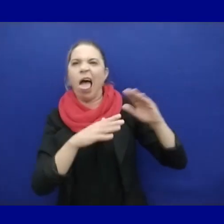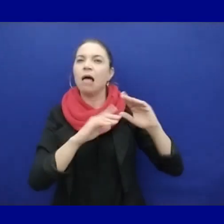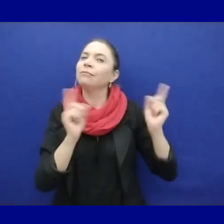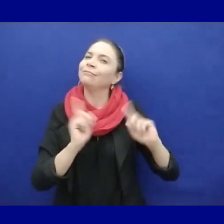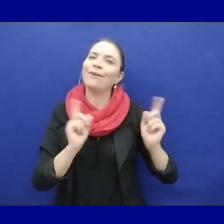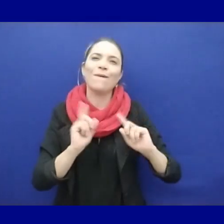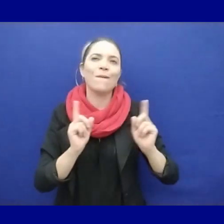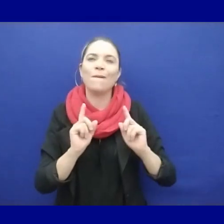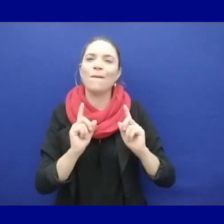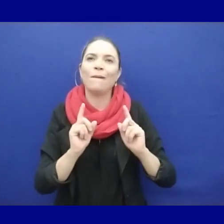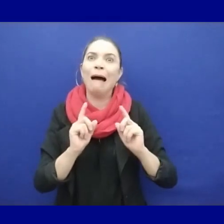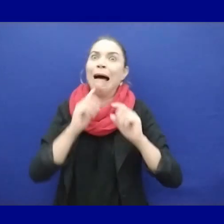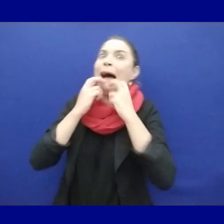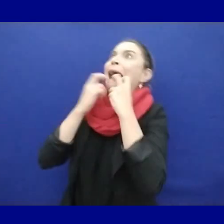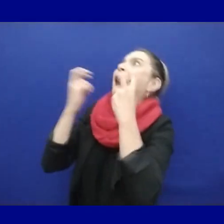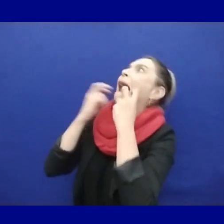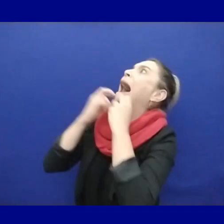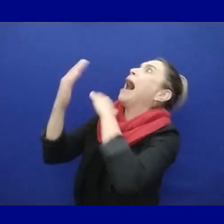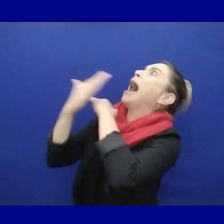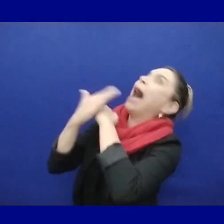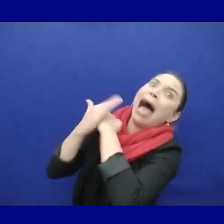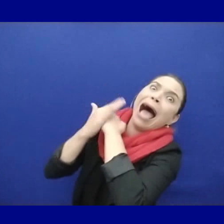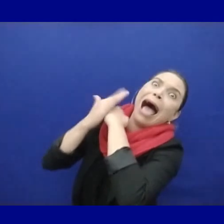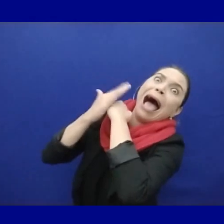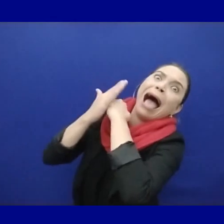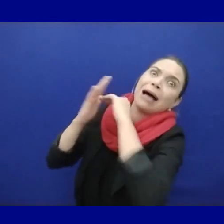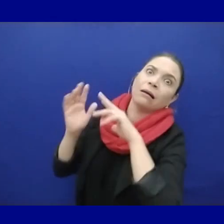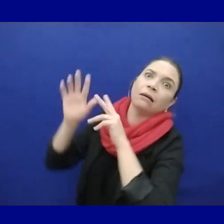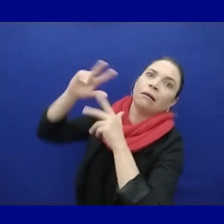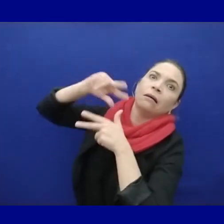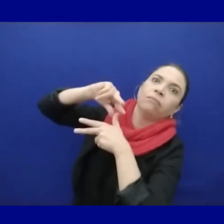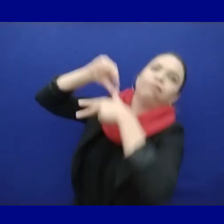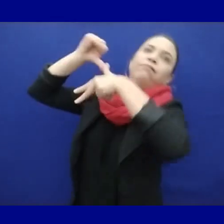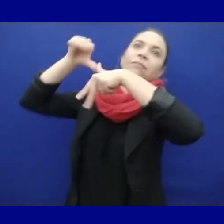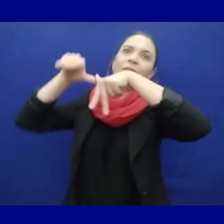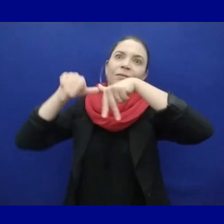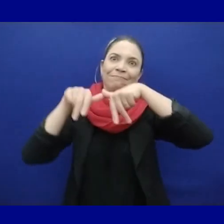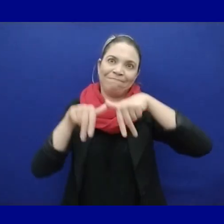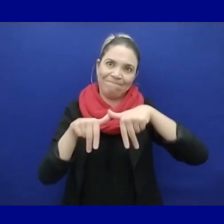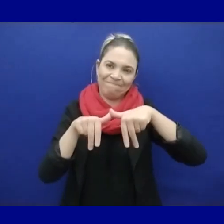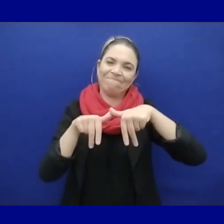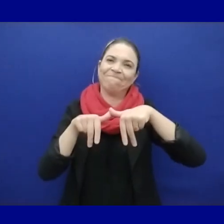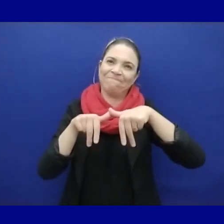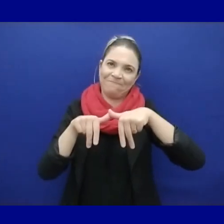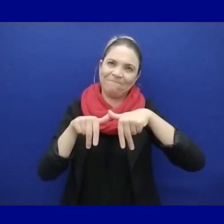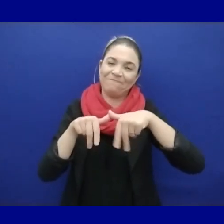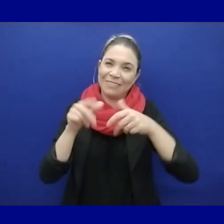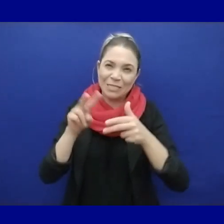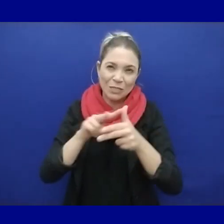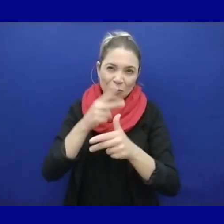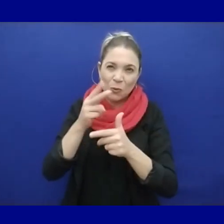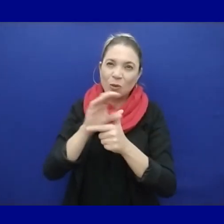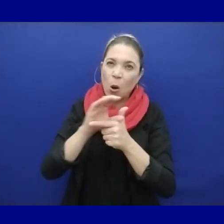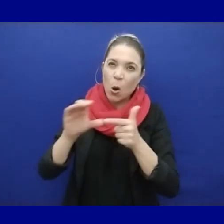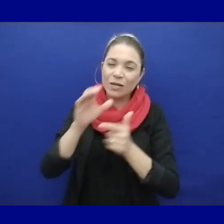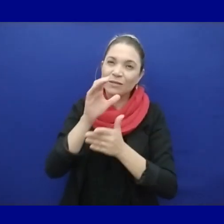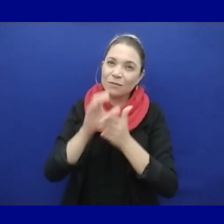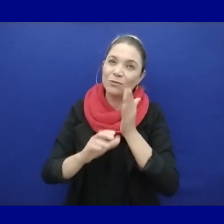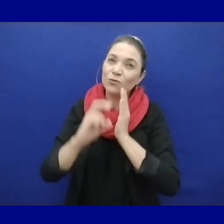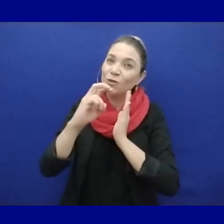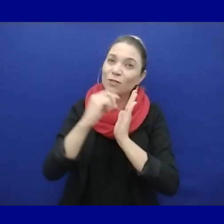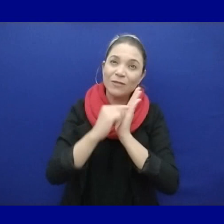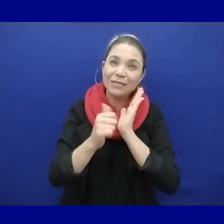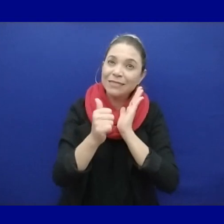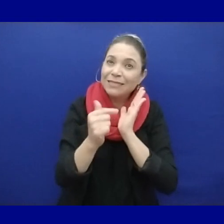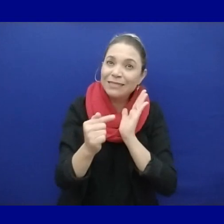você para ouvir o seu clamor nessa noite e transformar a sua vida. Você precisa crer. Segundo aos Coríntios 5,17